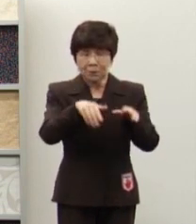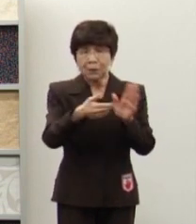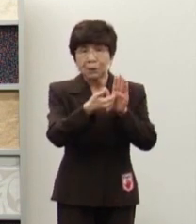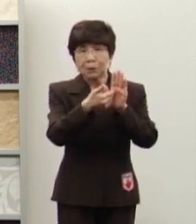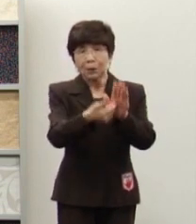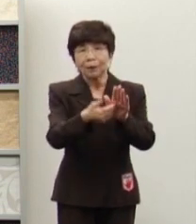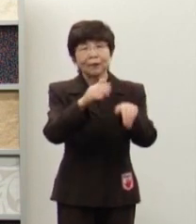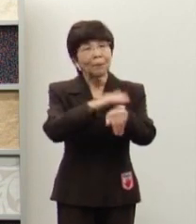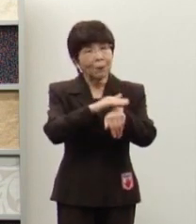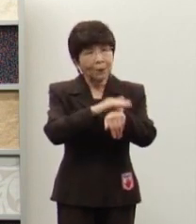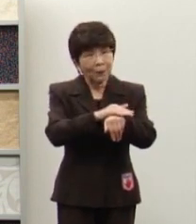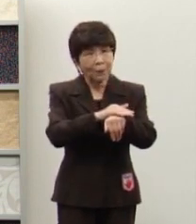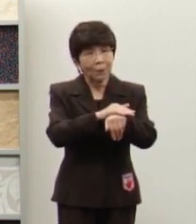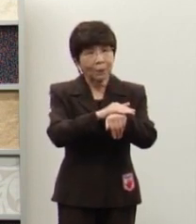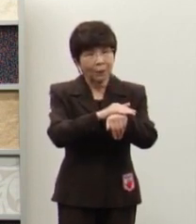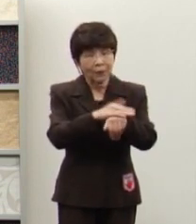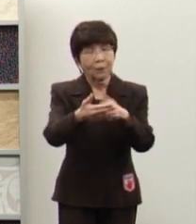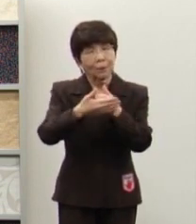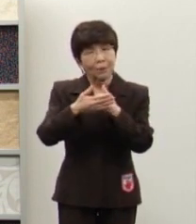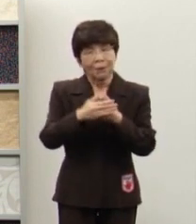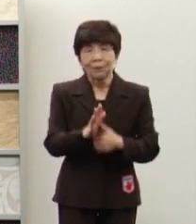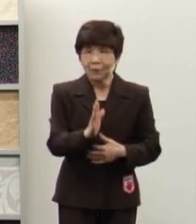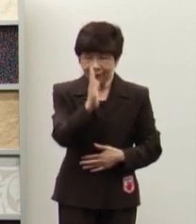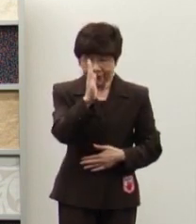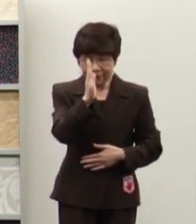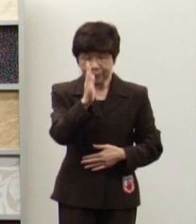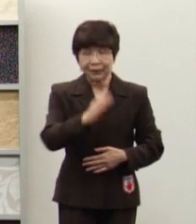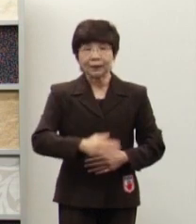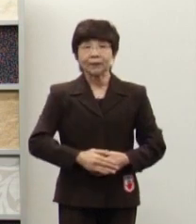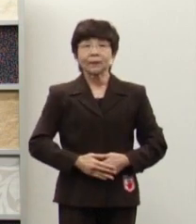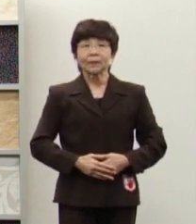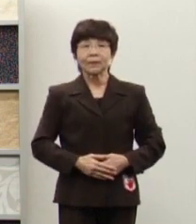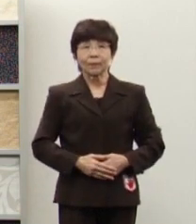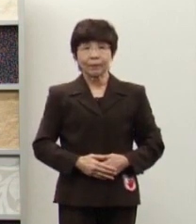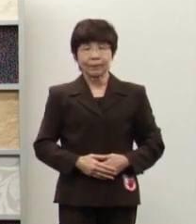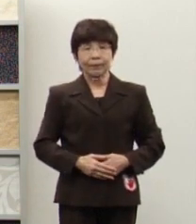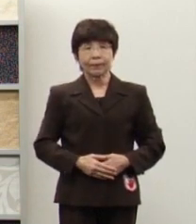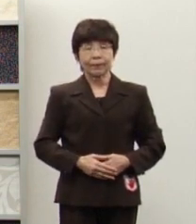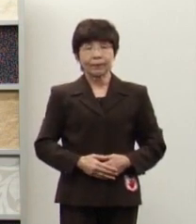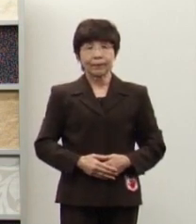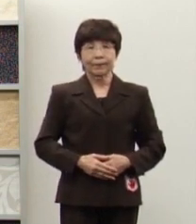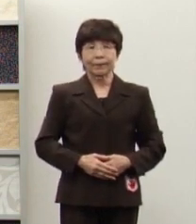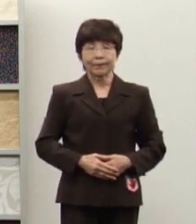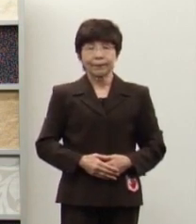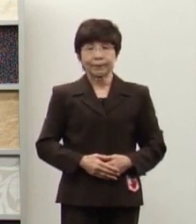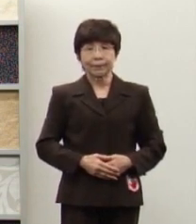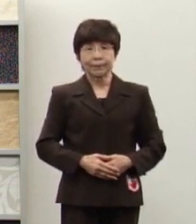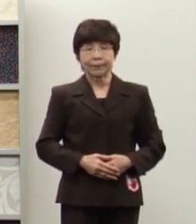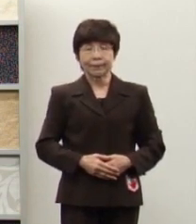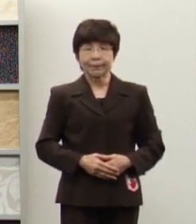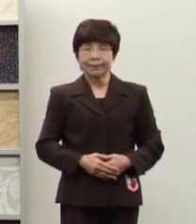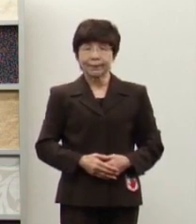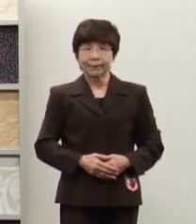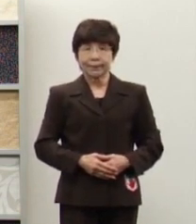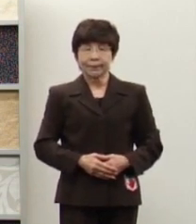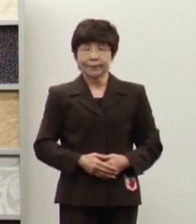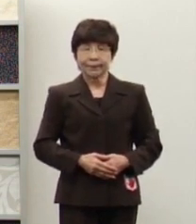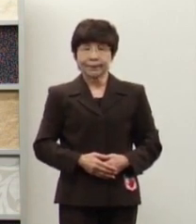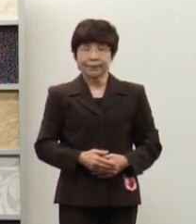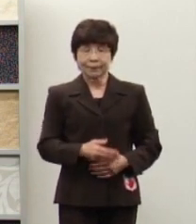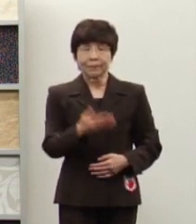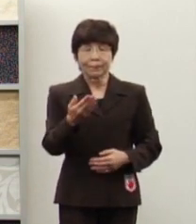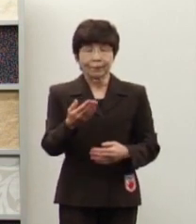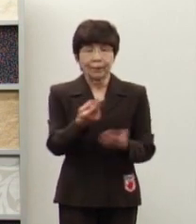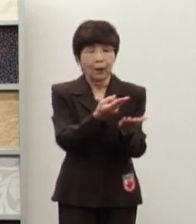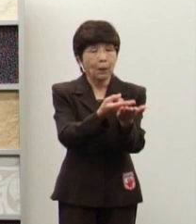りますようお願いを申し上げます。 次ま、引き続きまして、